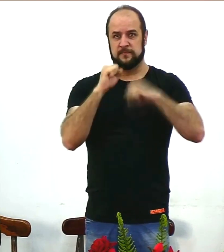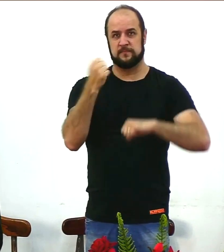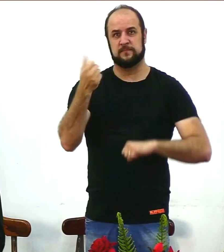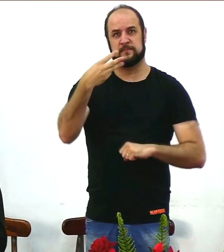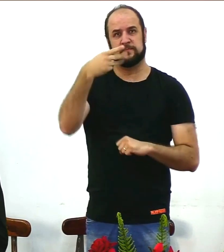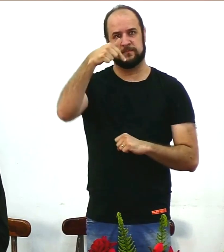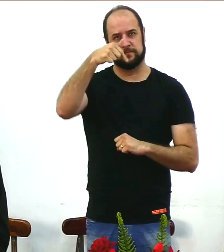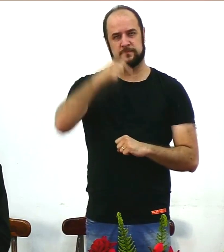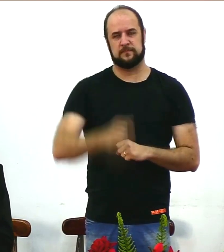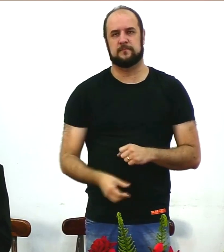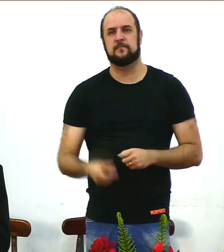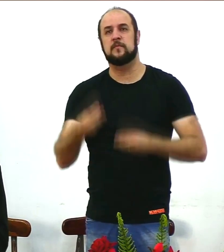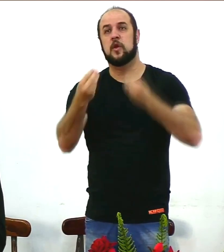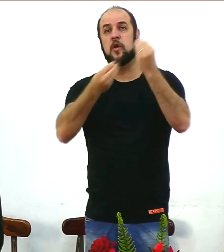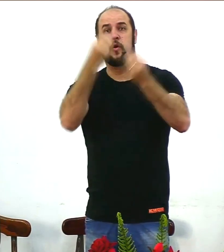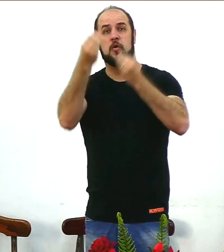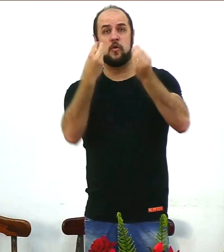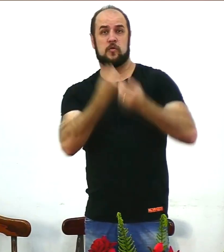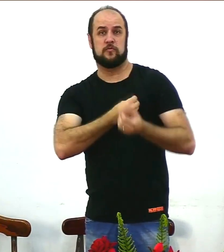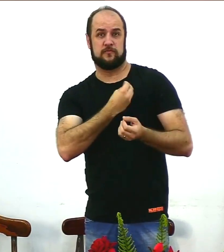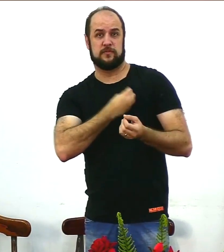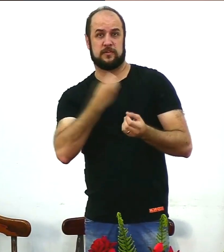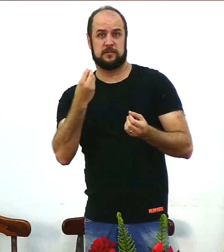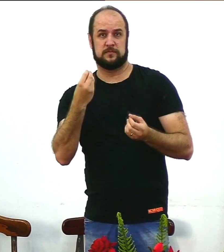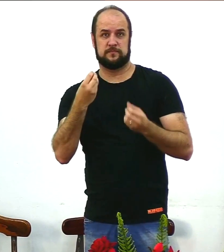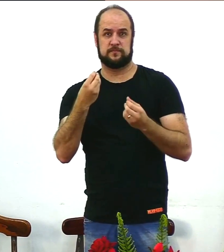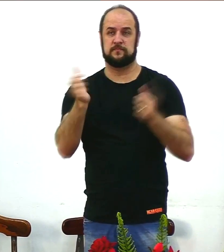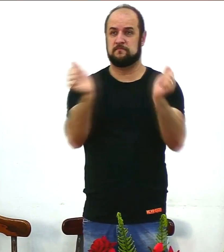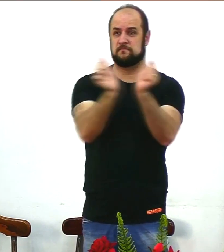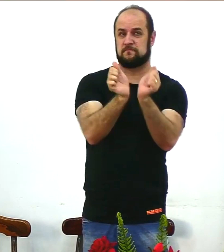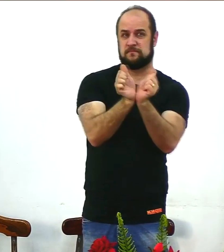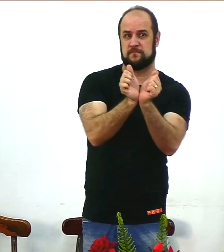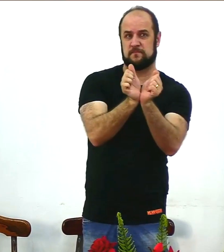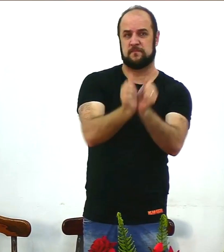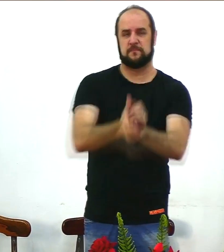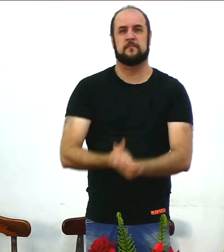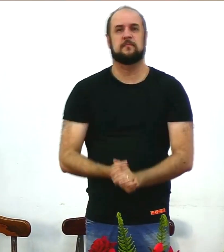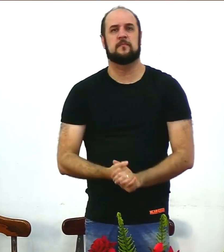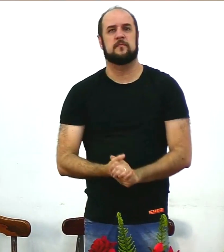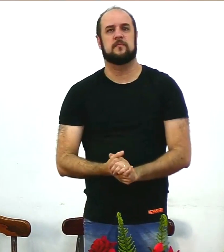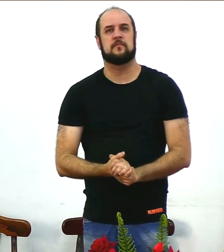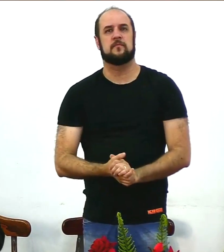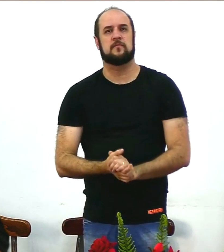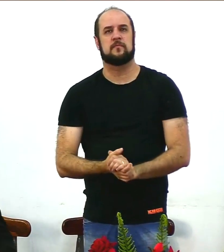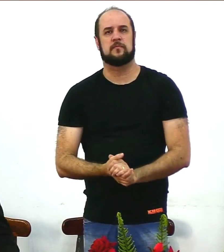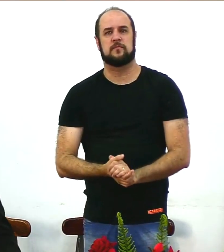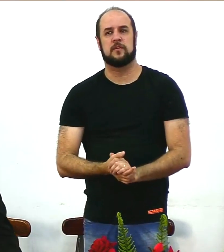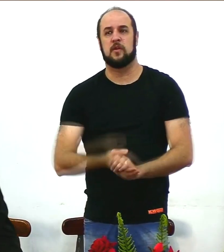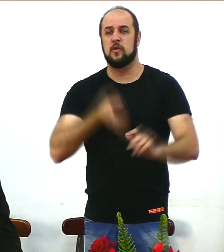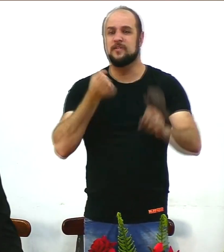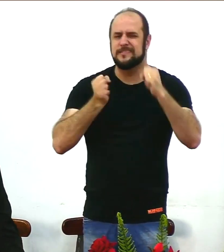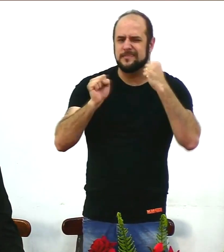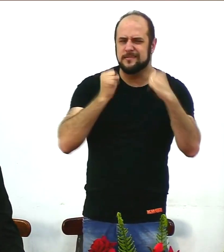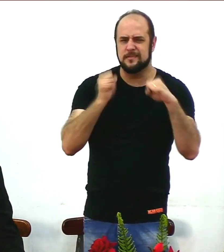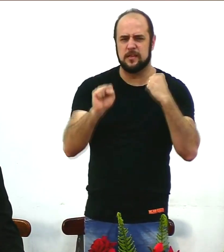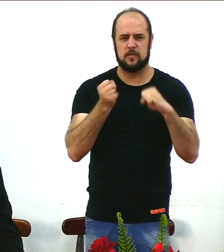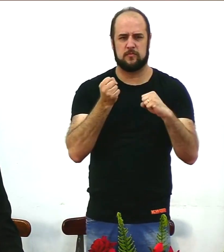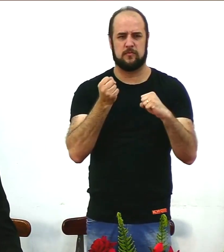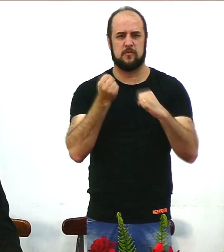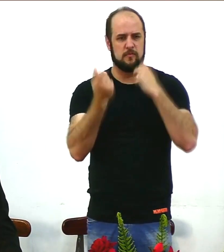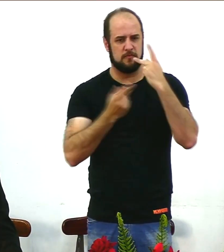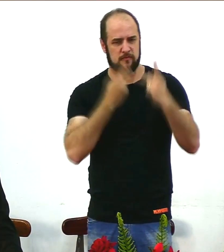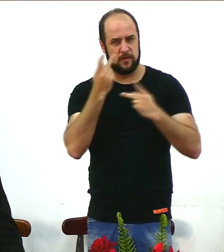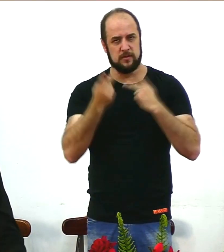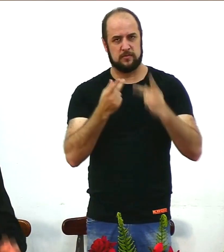cativeiro? Buscando o senso do certo. Em algum momento, esta situação precisará se resolver.